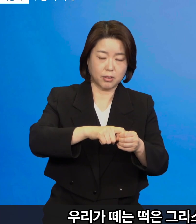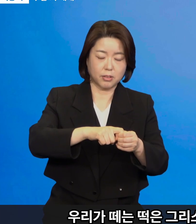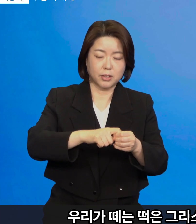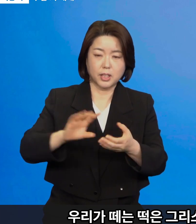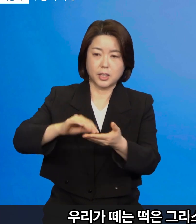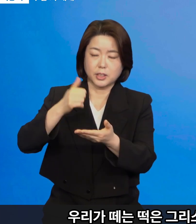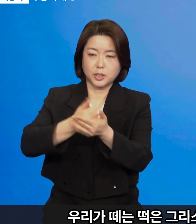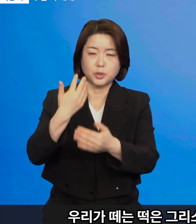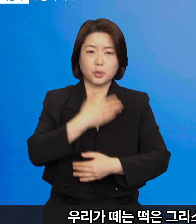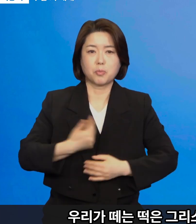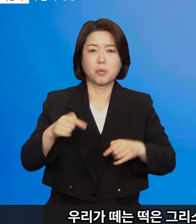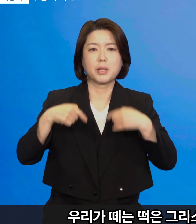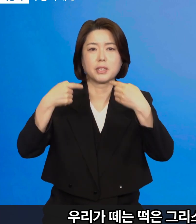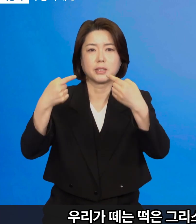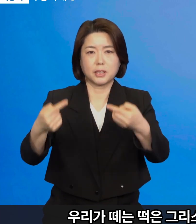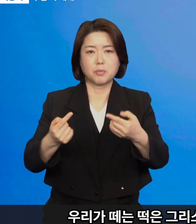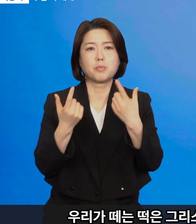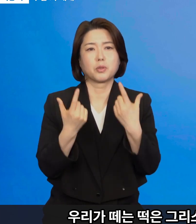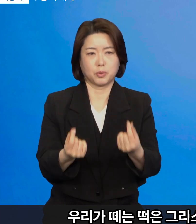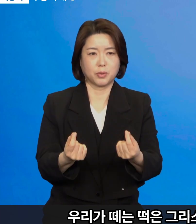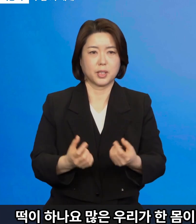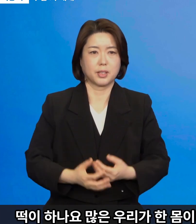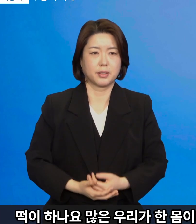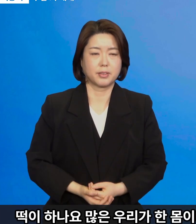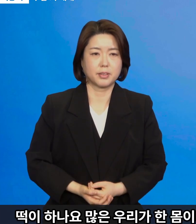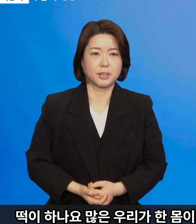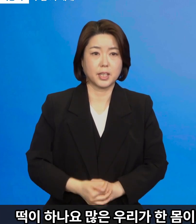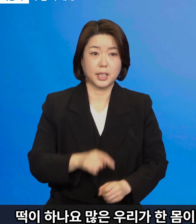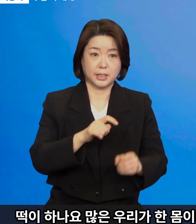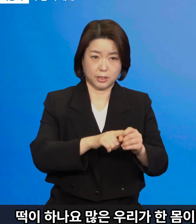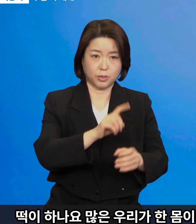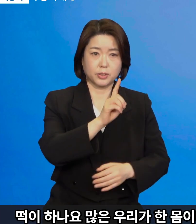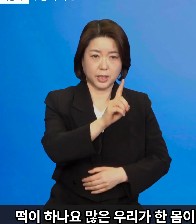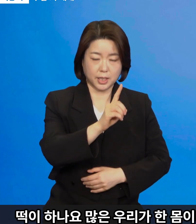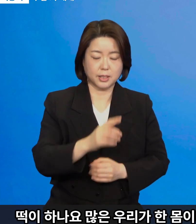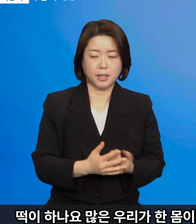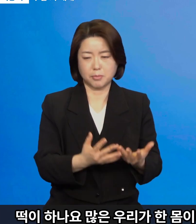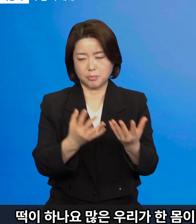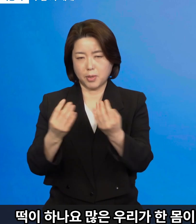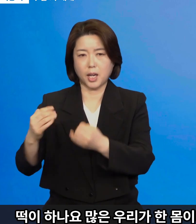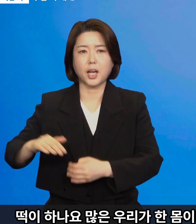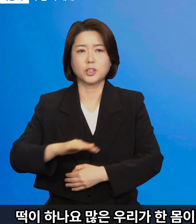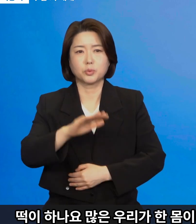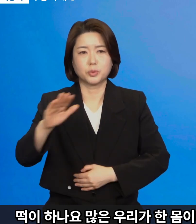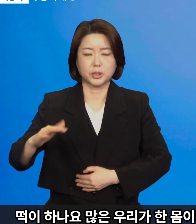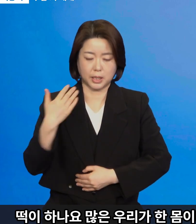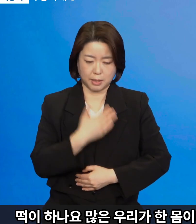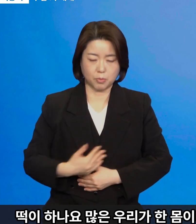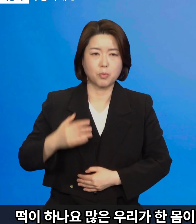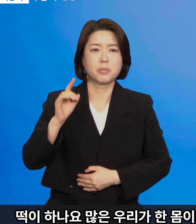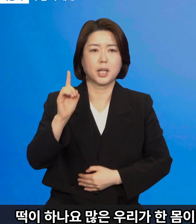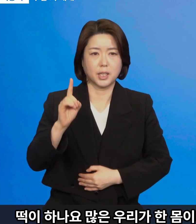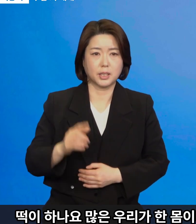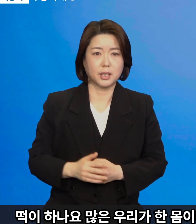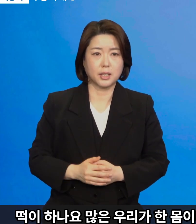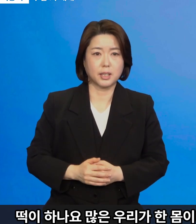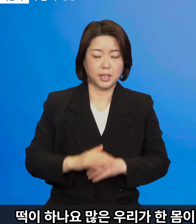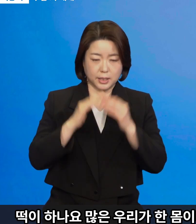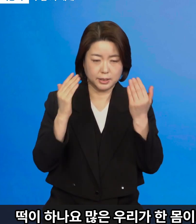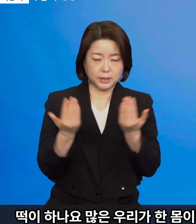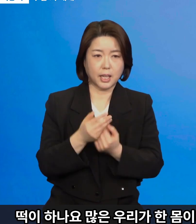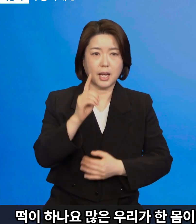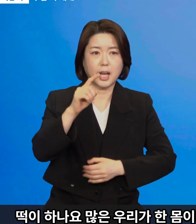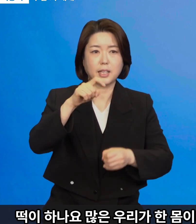그리스도의 몸에 참여함이 아니냐. 떡이 하나요 많은 우리가 한 몸이니 이는 우리가 다 한